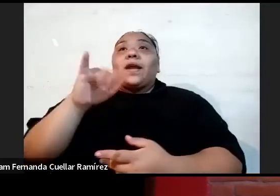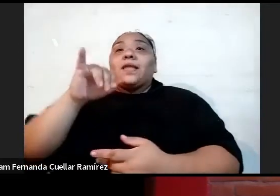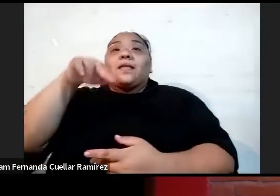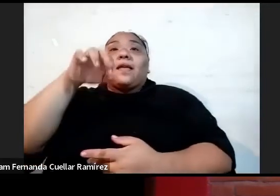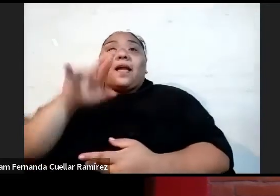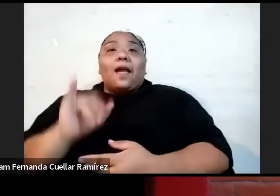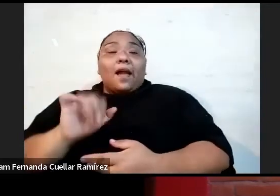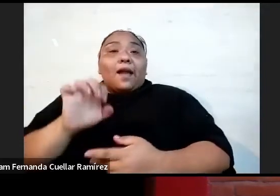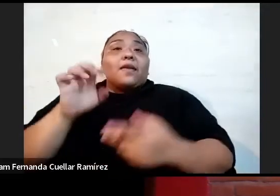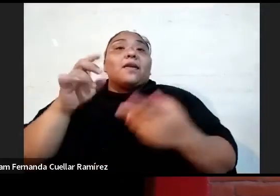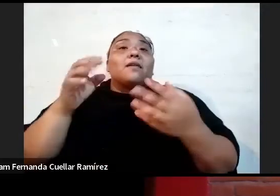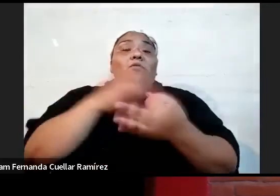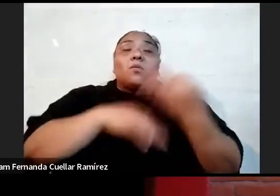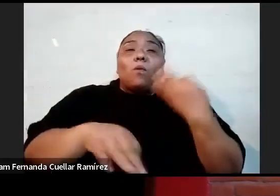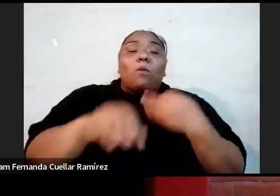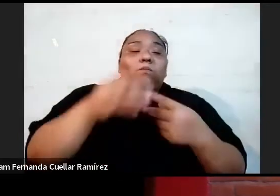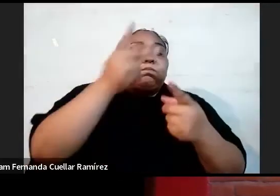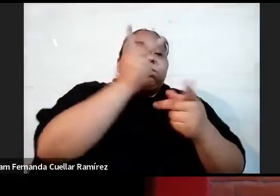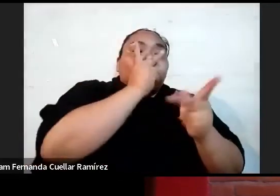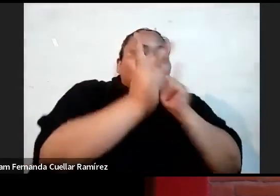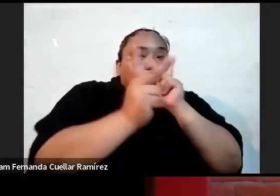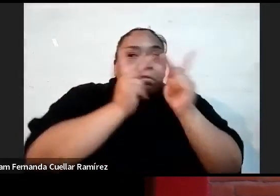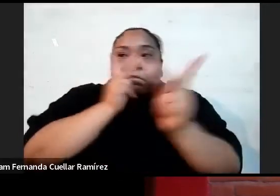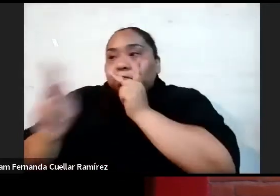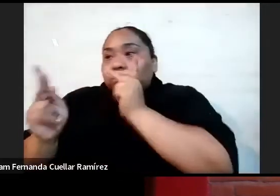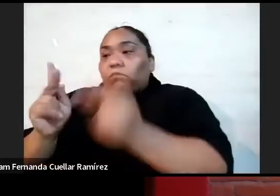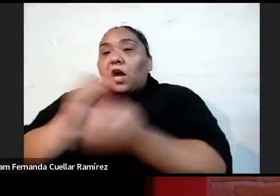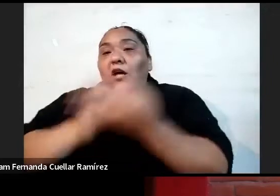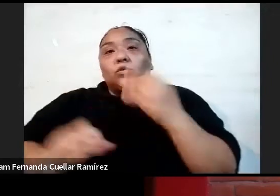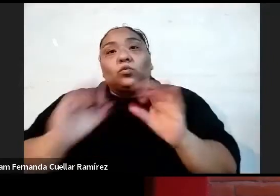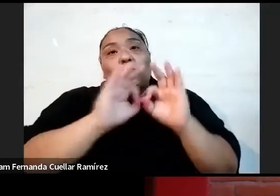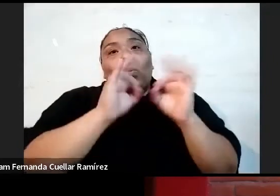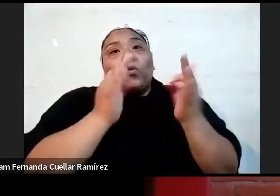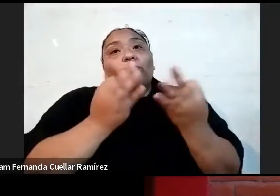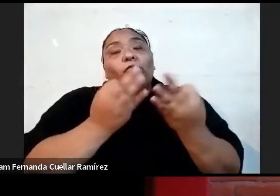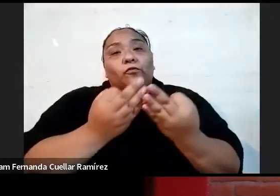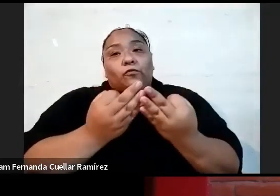todos estos términos, todas estas palabras, todas estas formas,